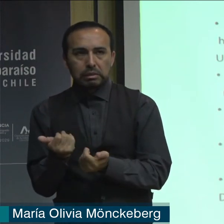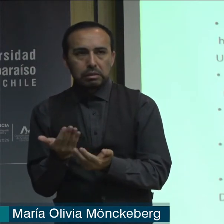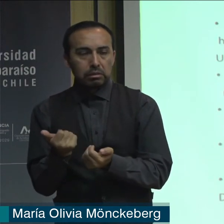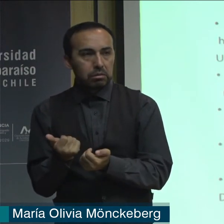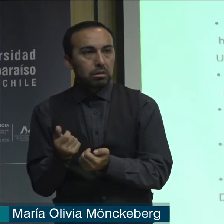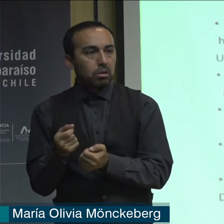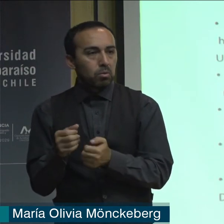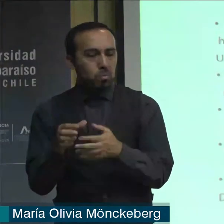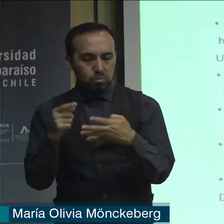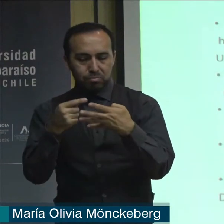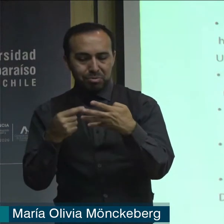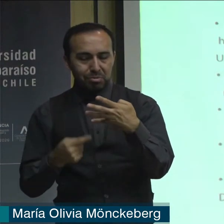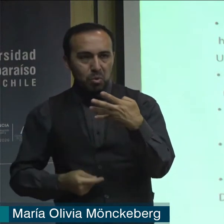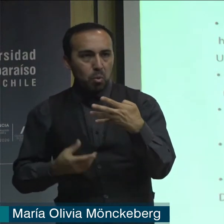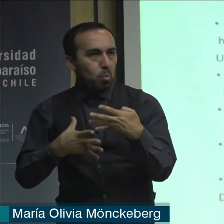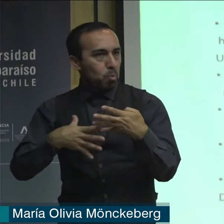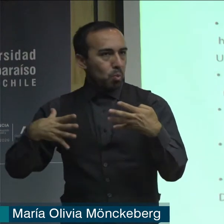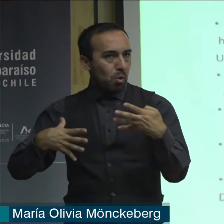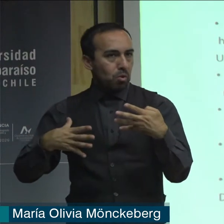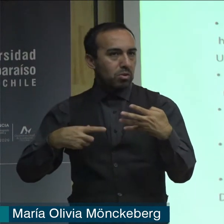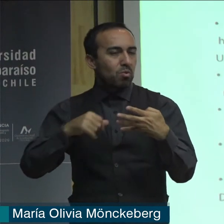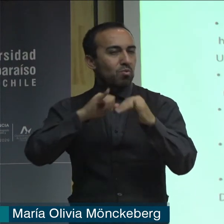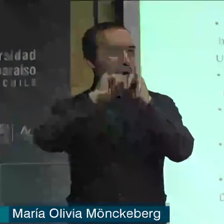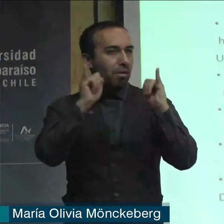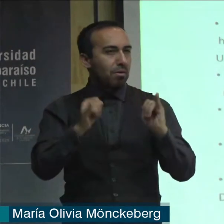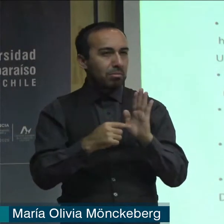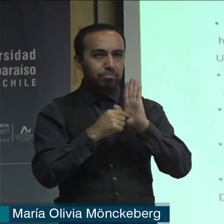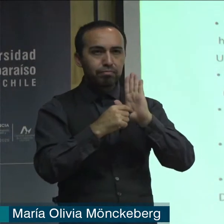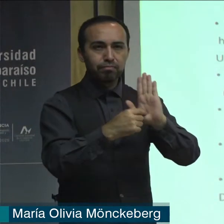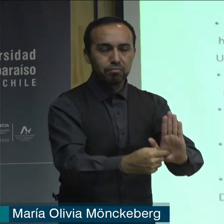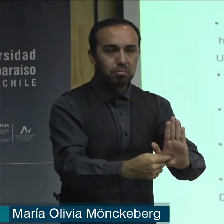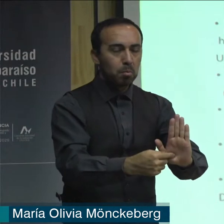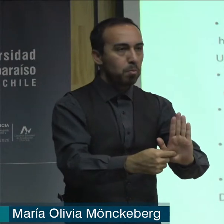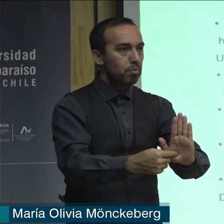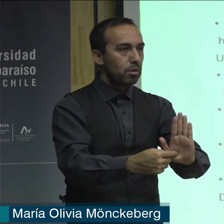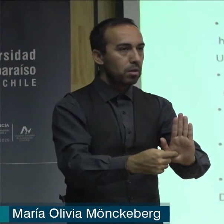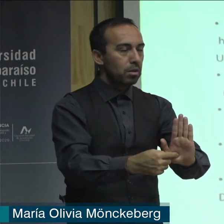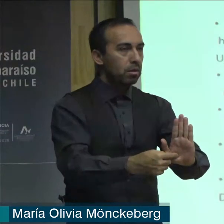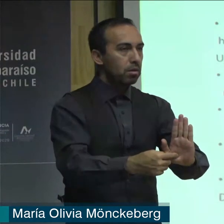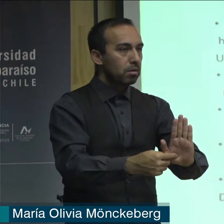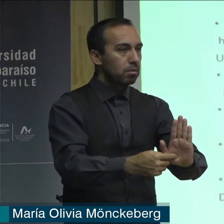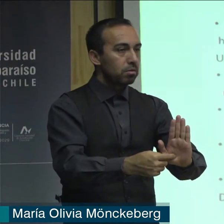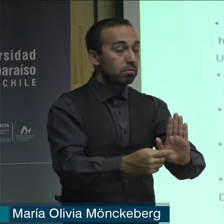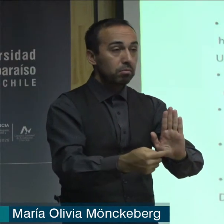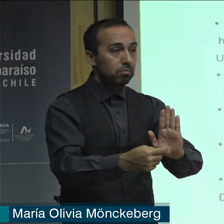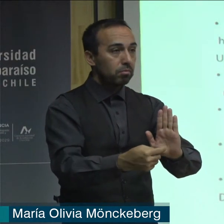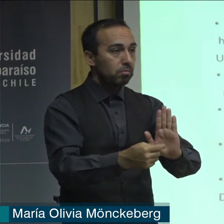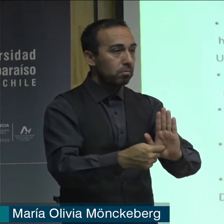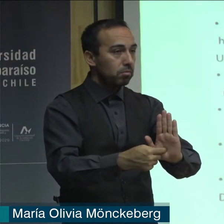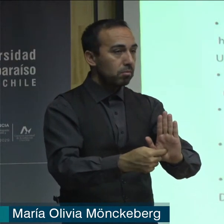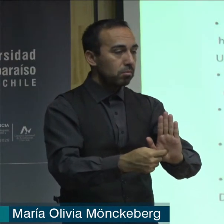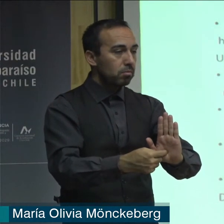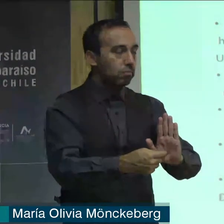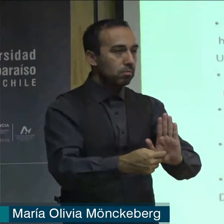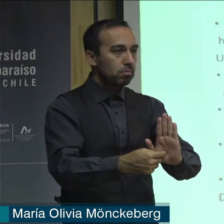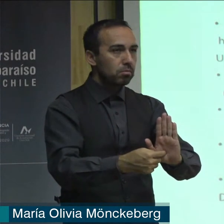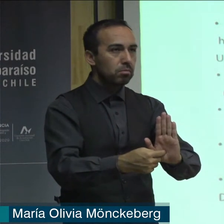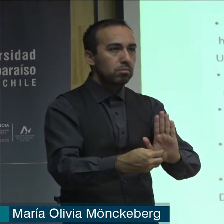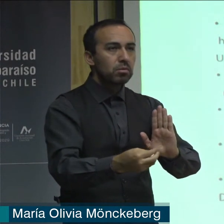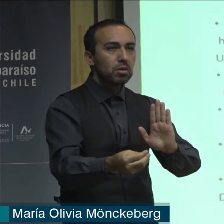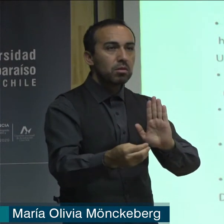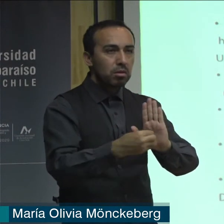de dar una imagen de sus intereses en juego esta mención a quienes